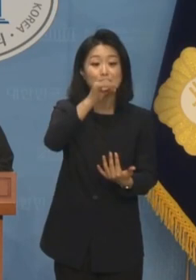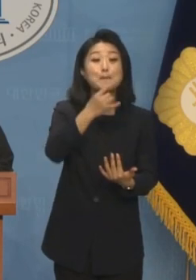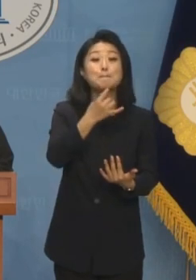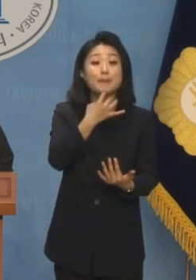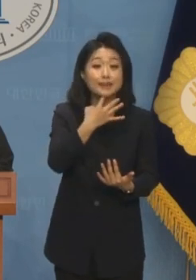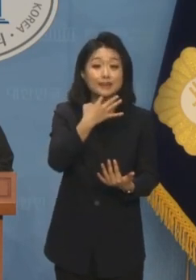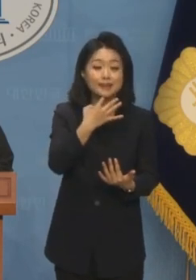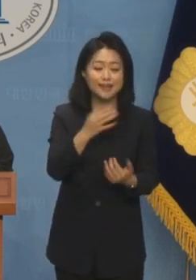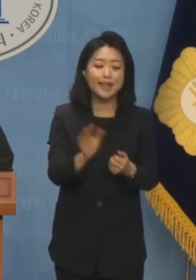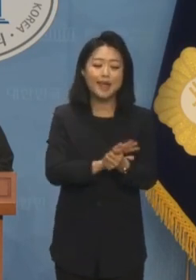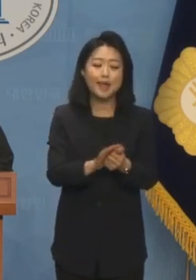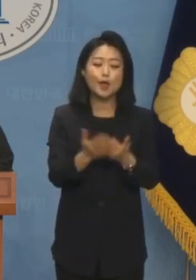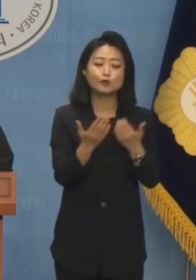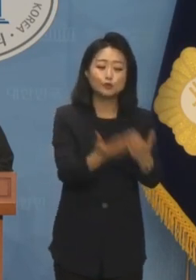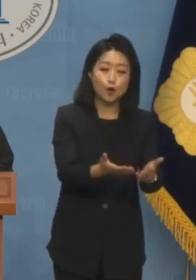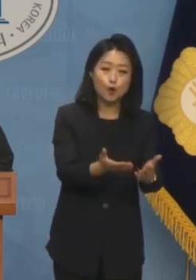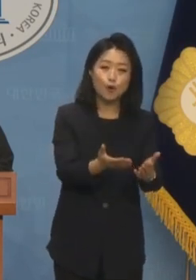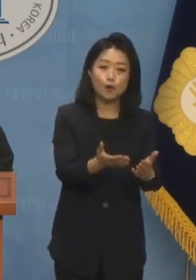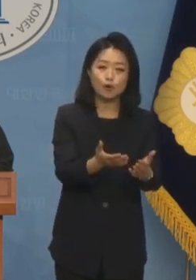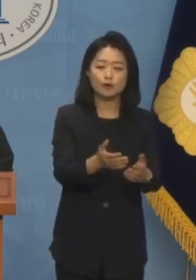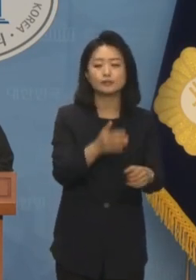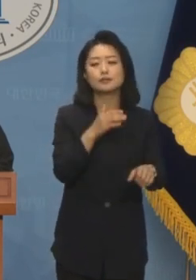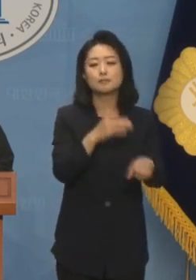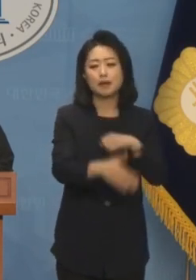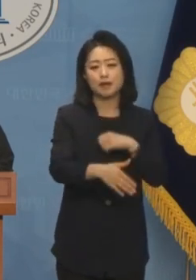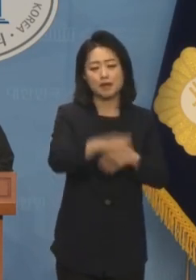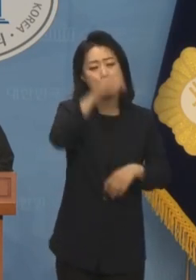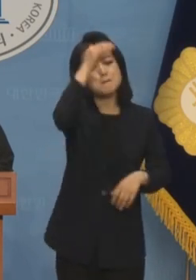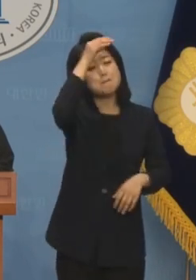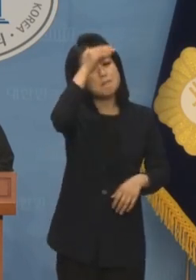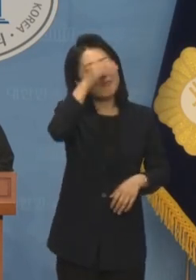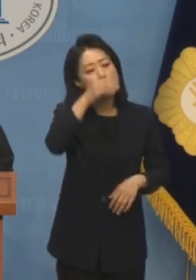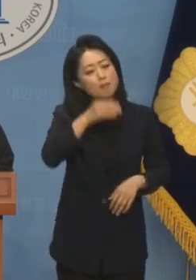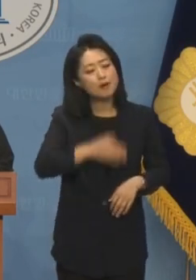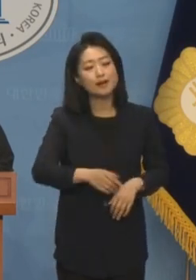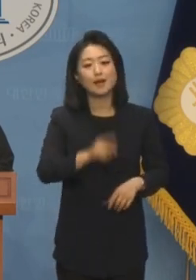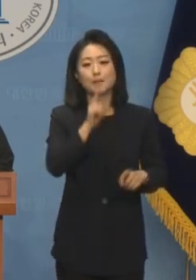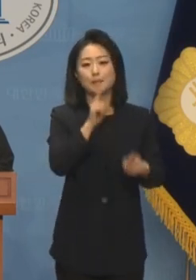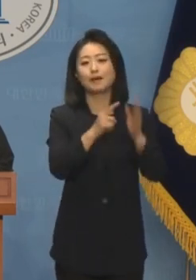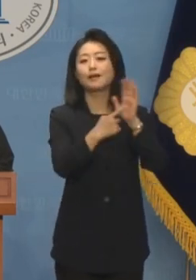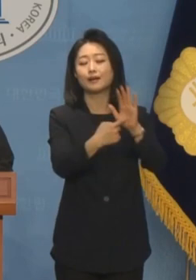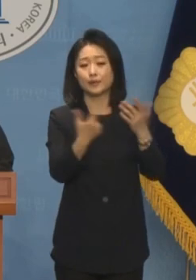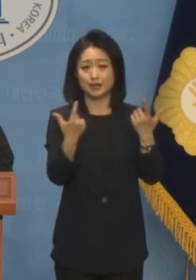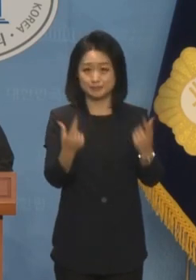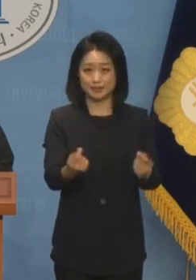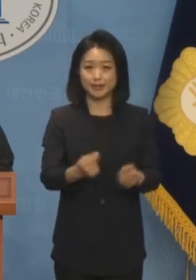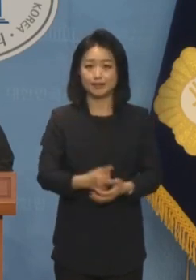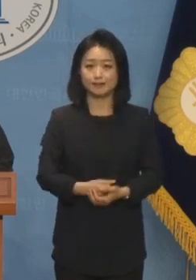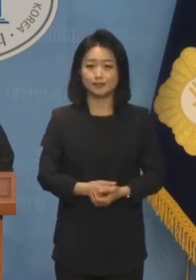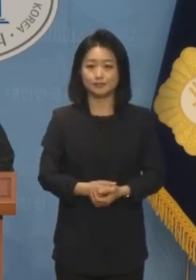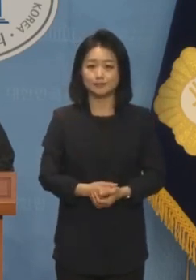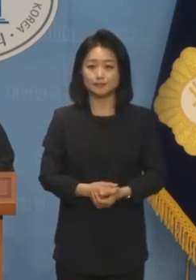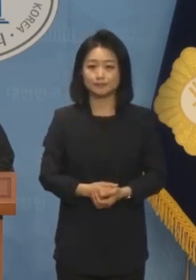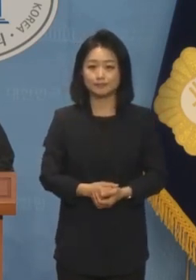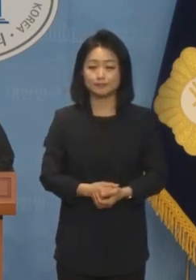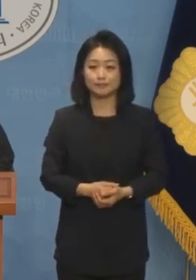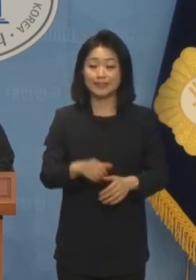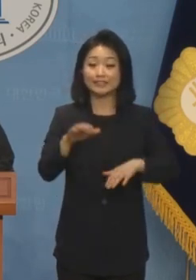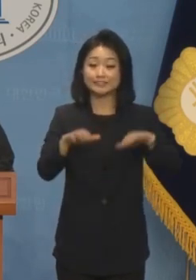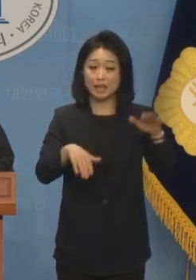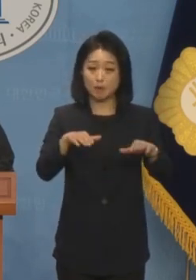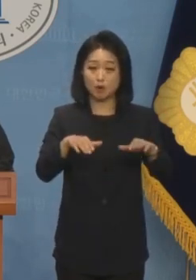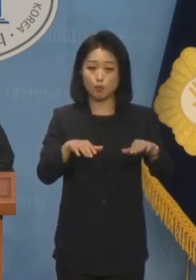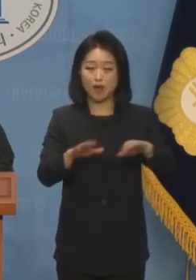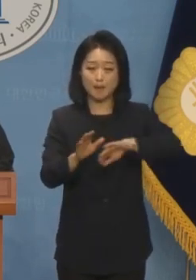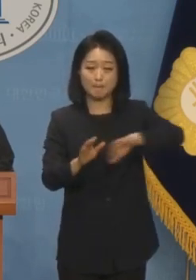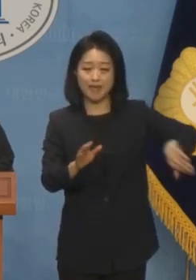이들만 속할 수 있다는 뻔뻔함을 그대로 보여주었습니다. 차별과